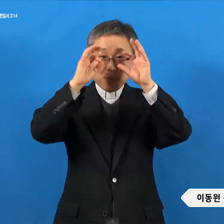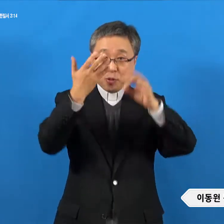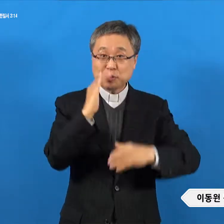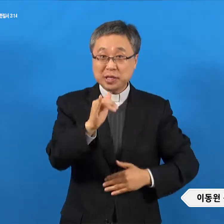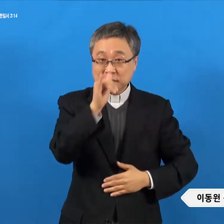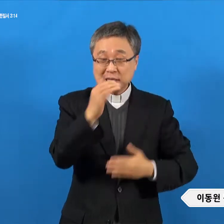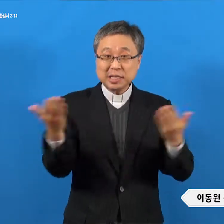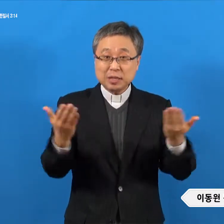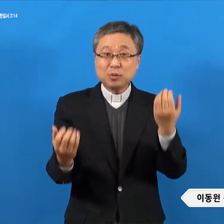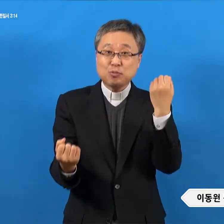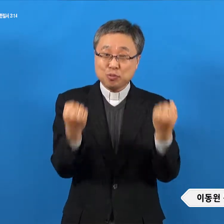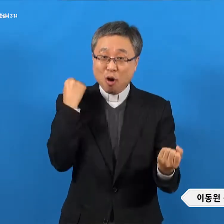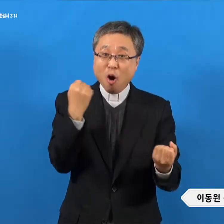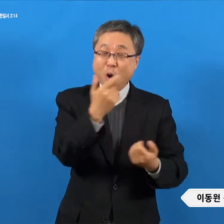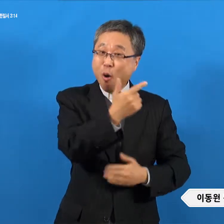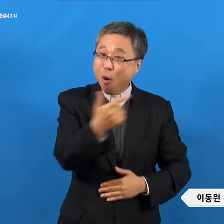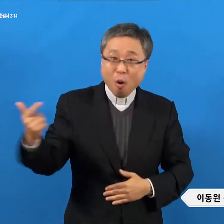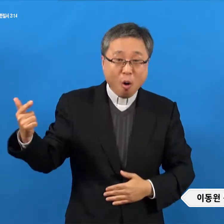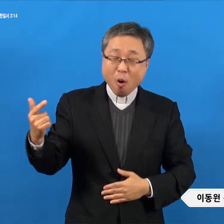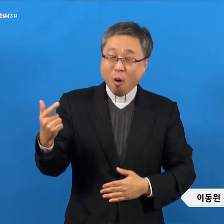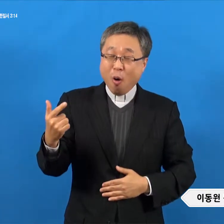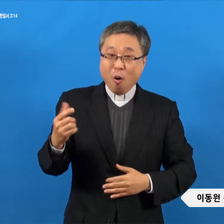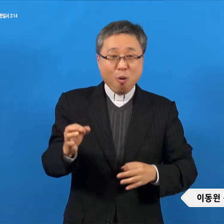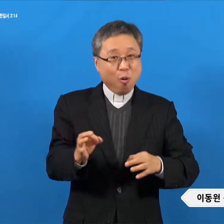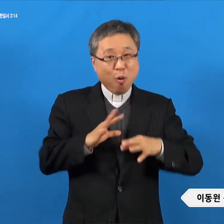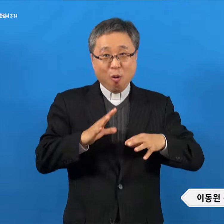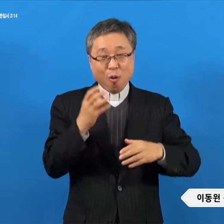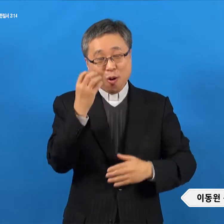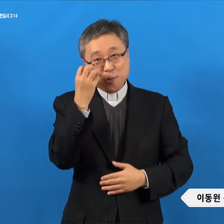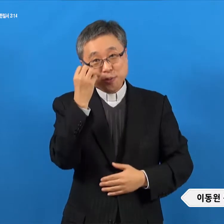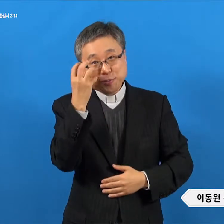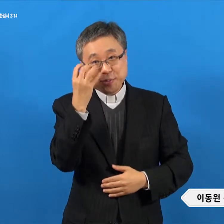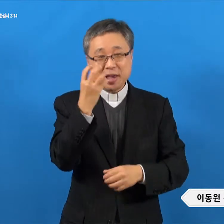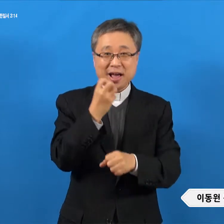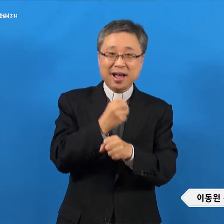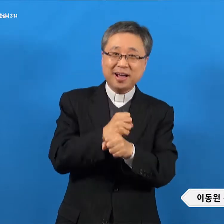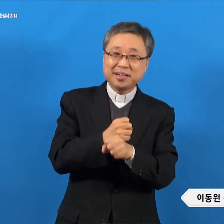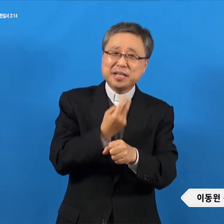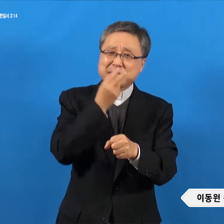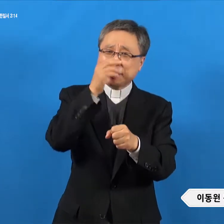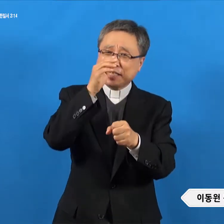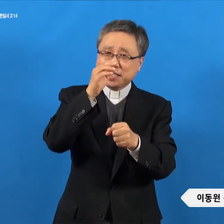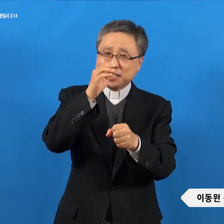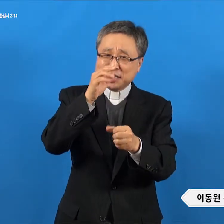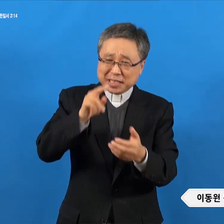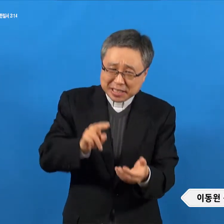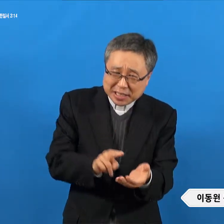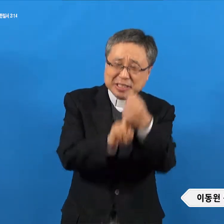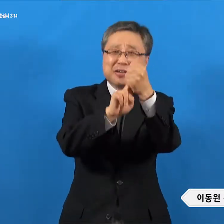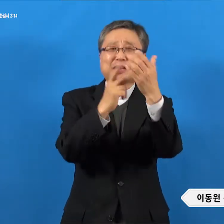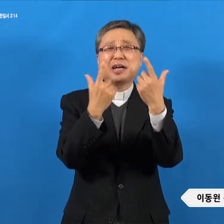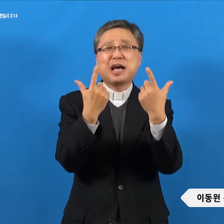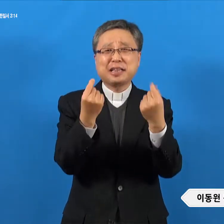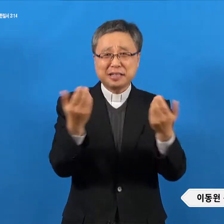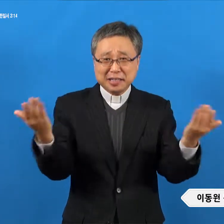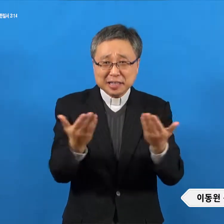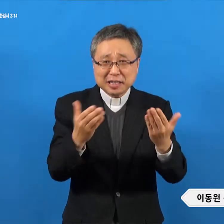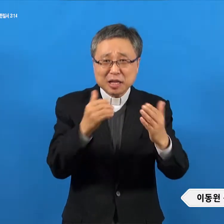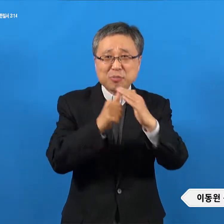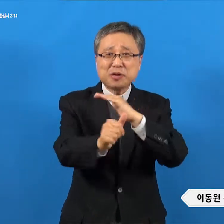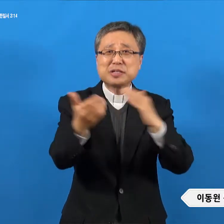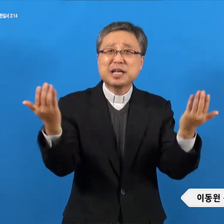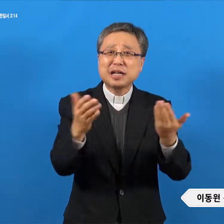일임에도 불구하고 너무나 경이롭고 너무나 신비한 기적 같은 일의 대표적인 사건이